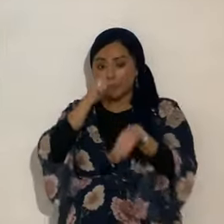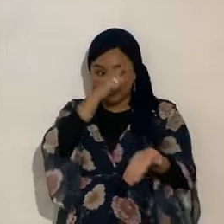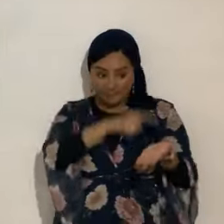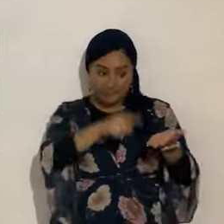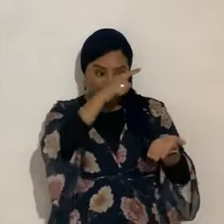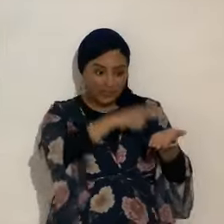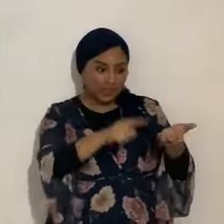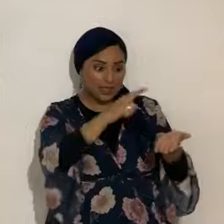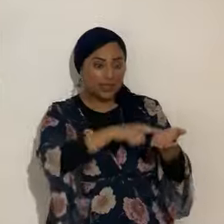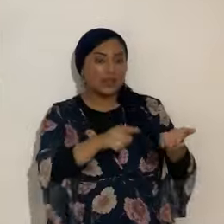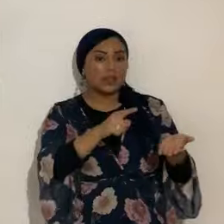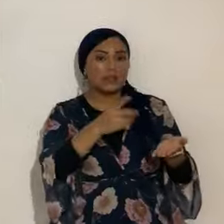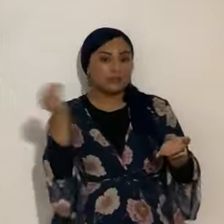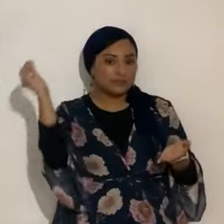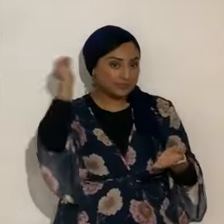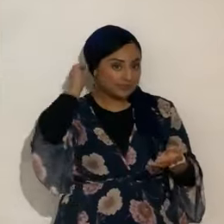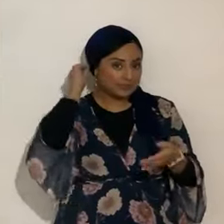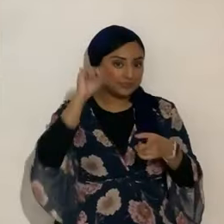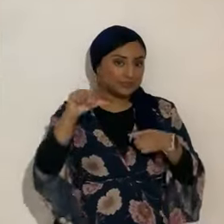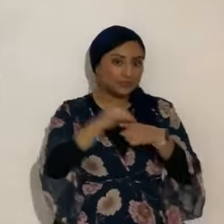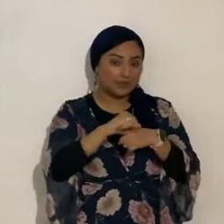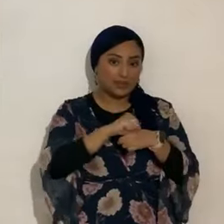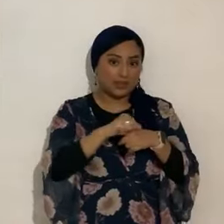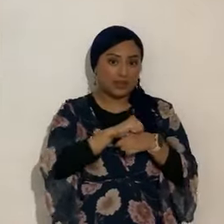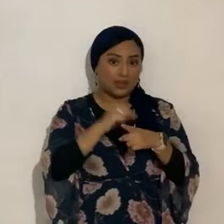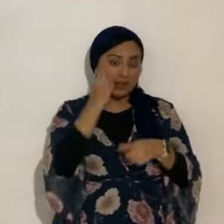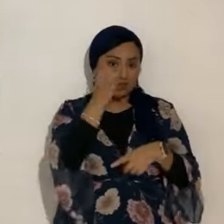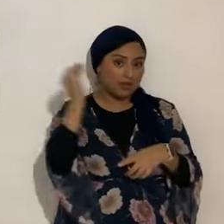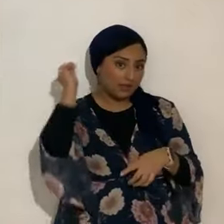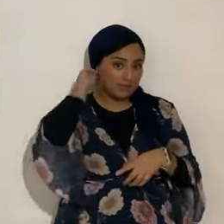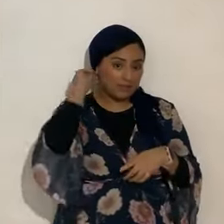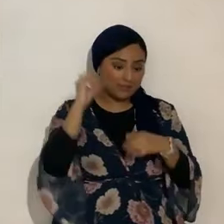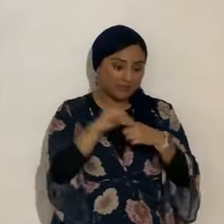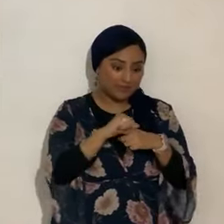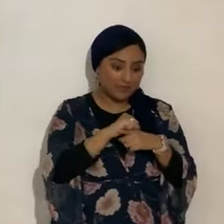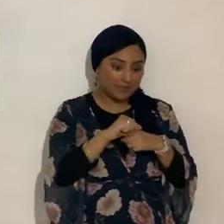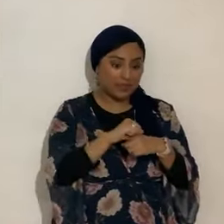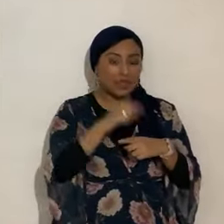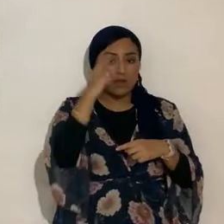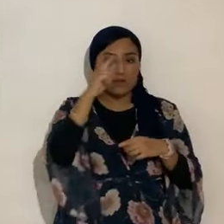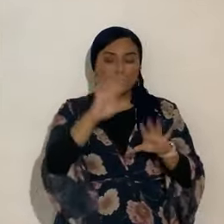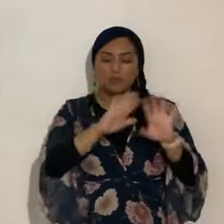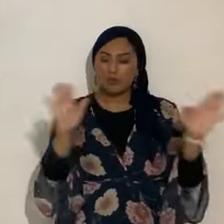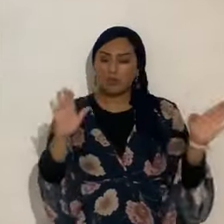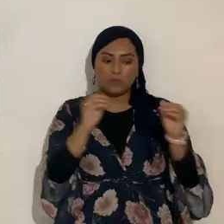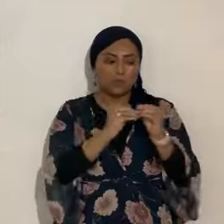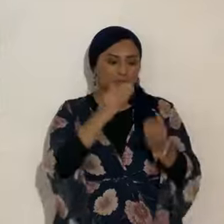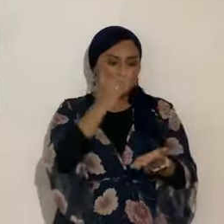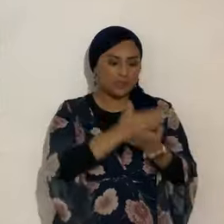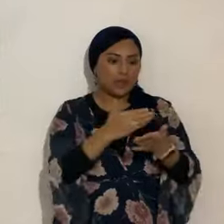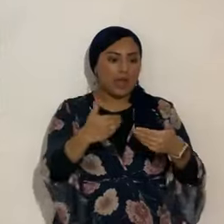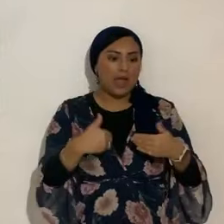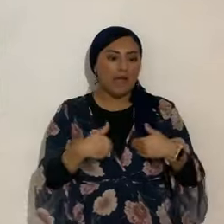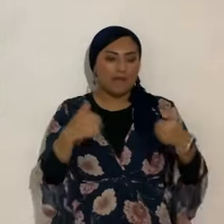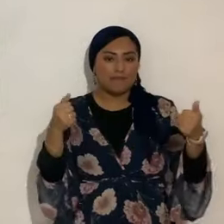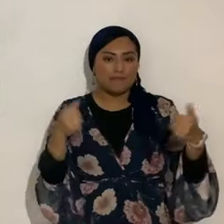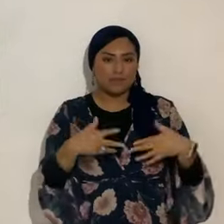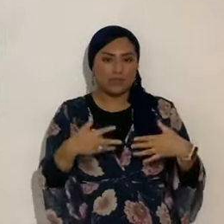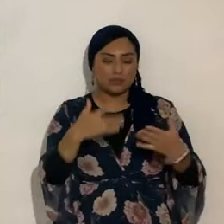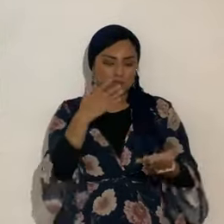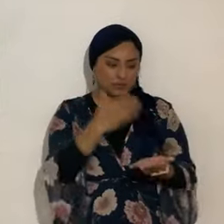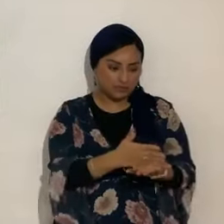la conciencia sea entrenada, o el subconsciente inclusive, para que ya no tenga ese temor, ese